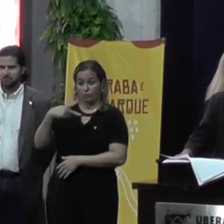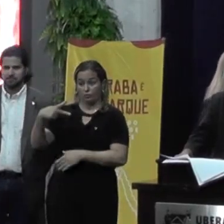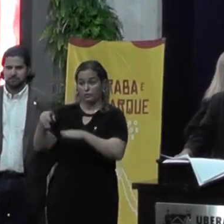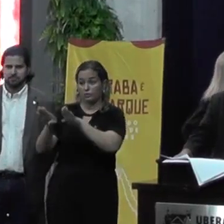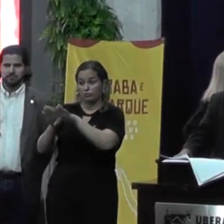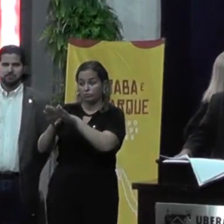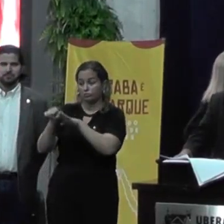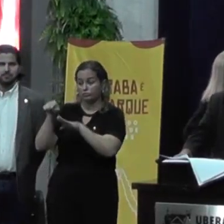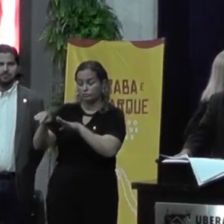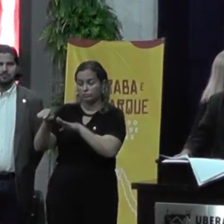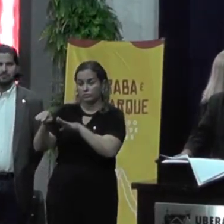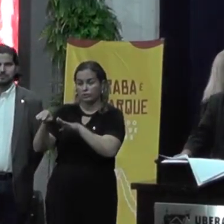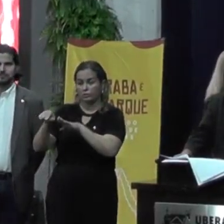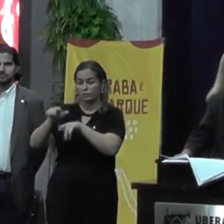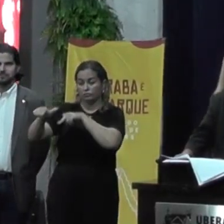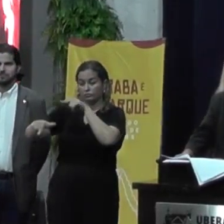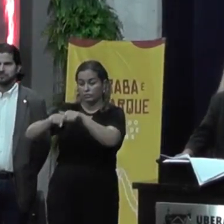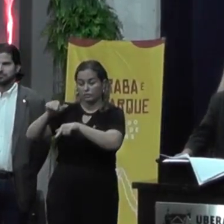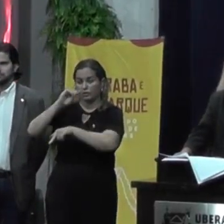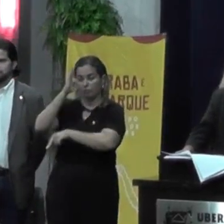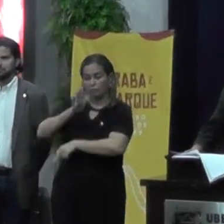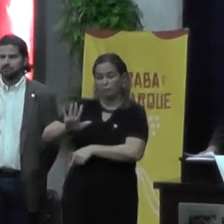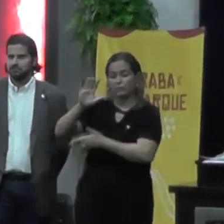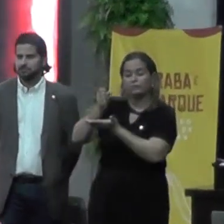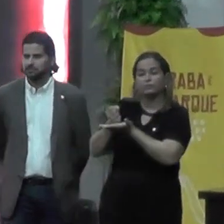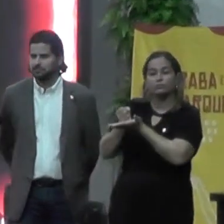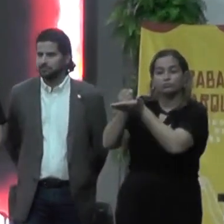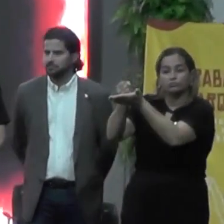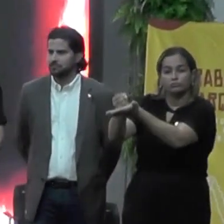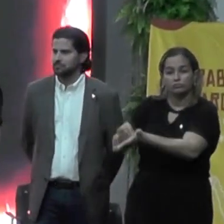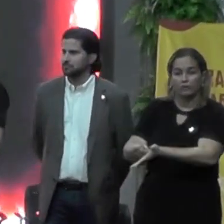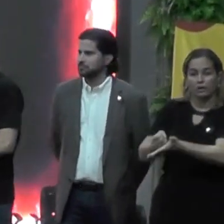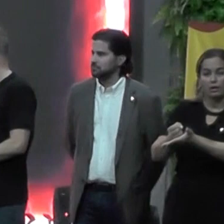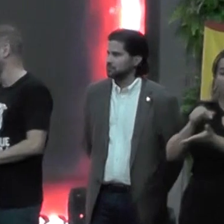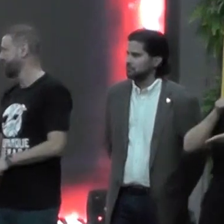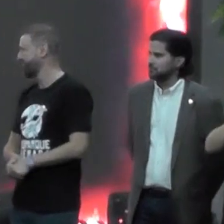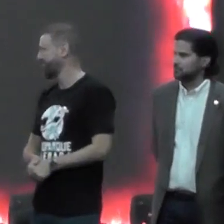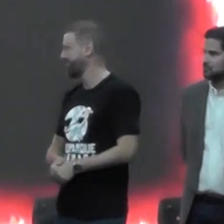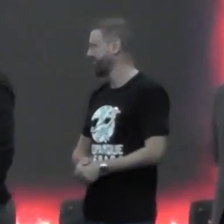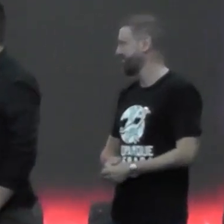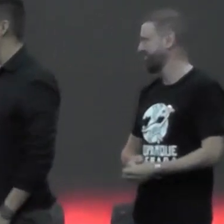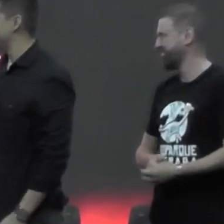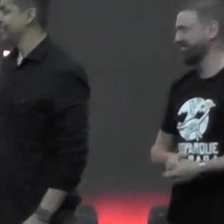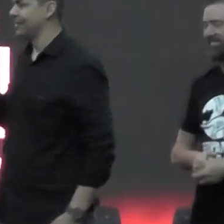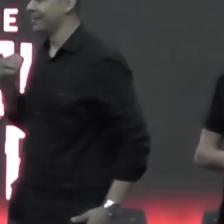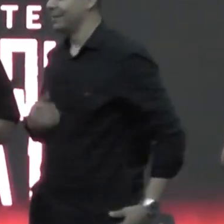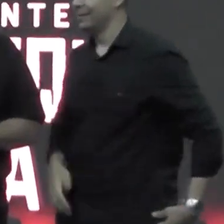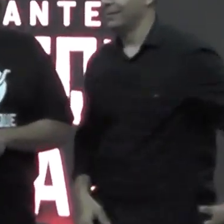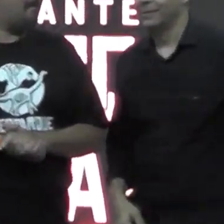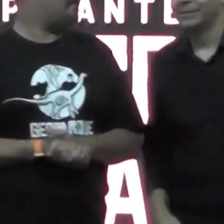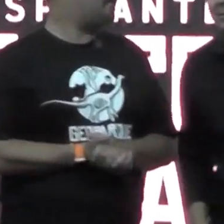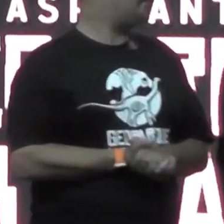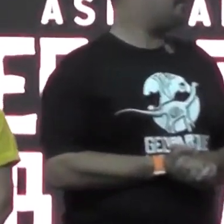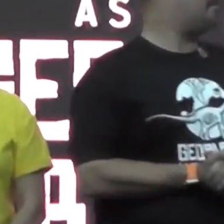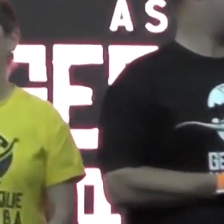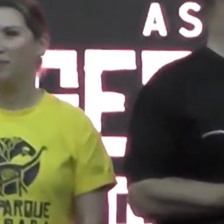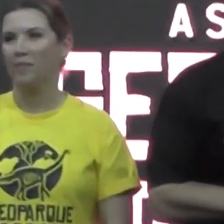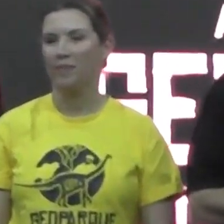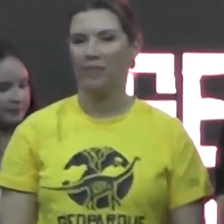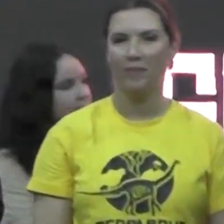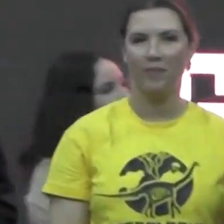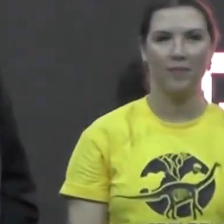Presidente da signatária do Serviço Brasileiro de Apoio às Micros e Pequenas Empresas, o SEBRAE Minas Gerais,